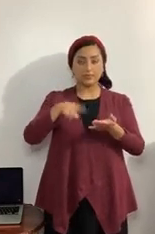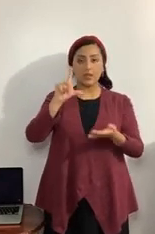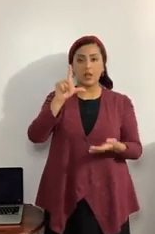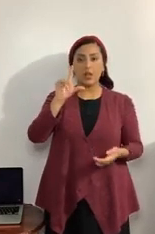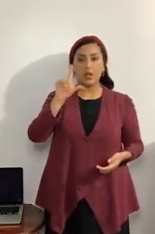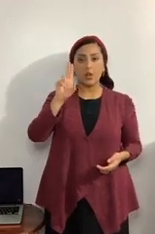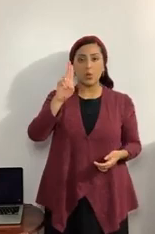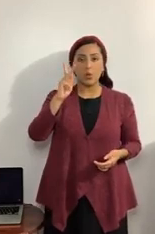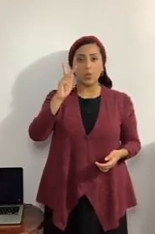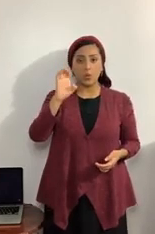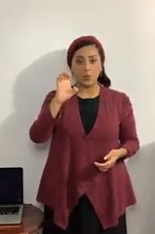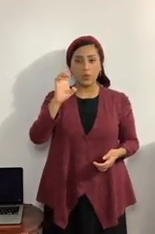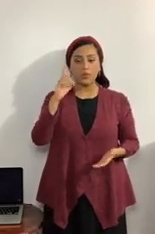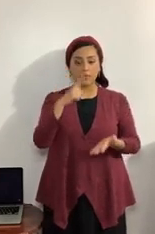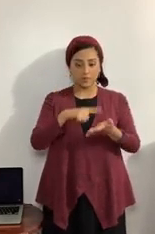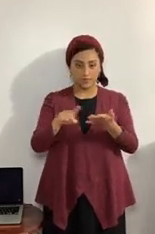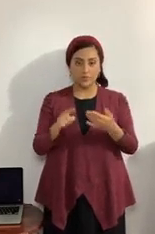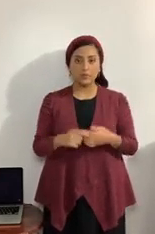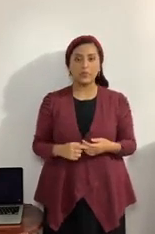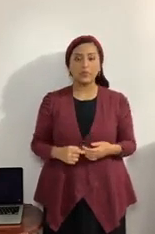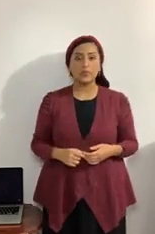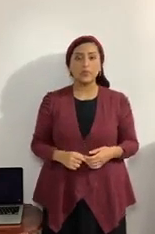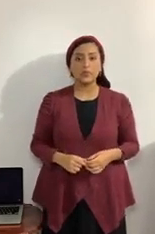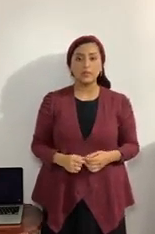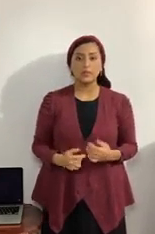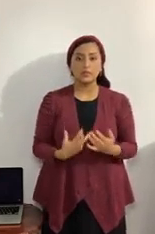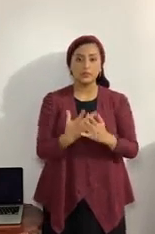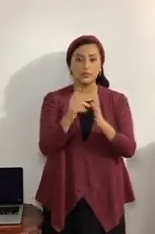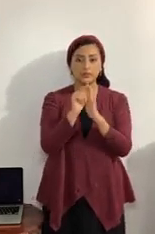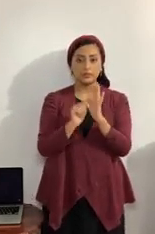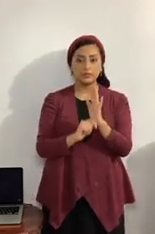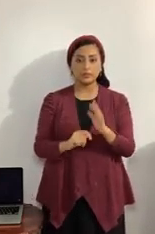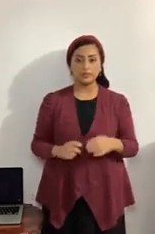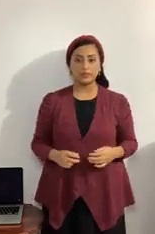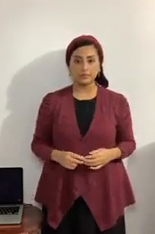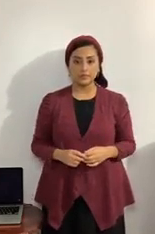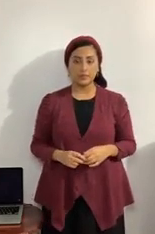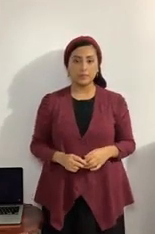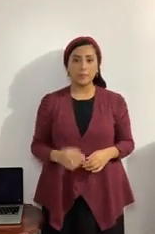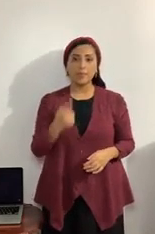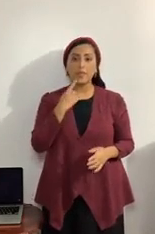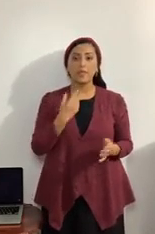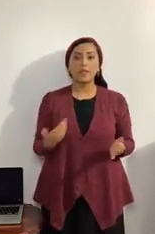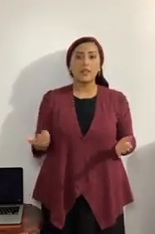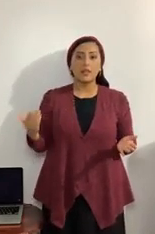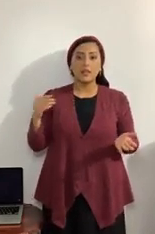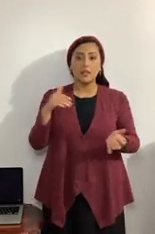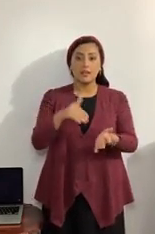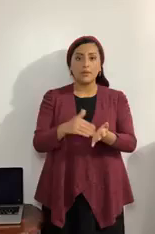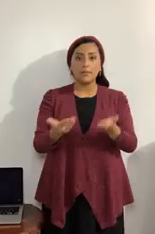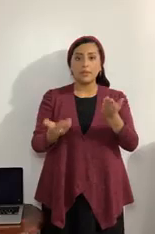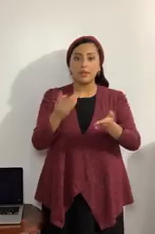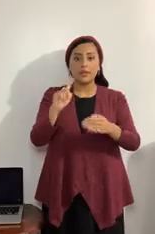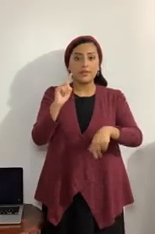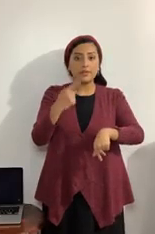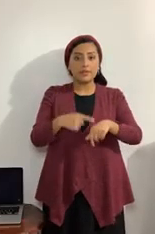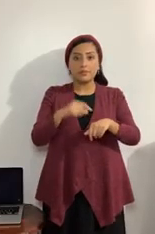al Brit Hadashah, vamos a Lucas. Les vuelvo a repetir, en la primera probablemente muchos no capten, por eso está